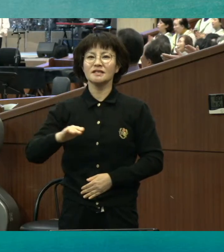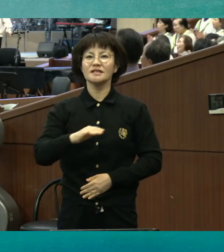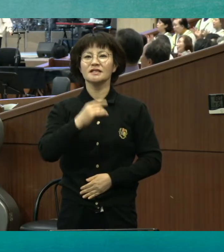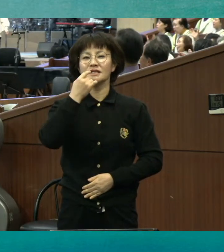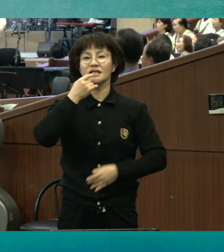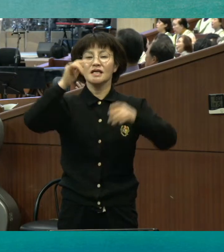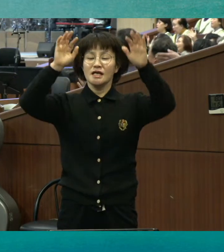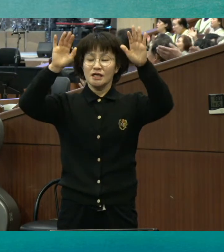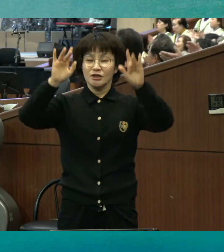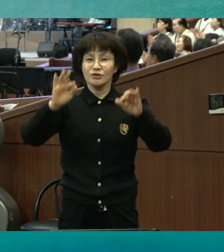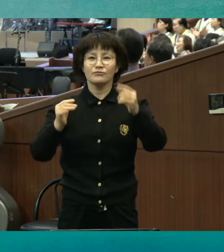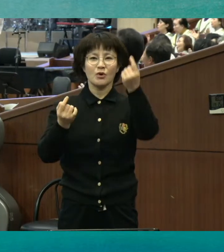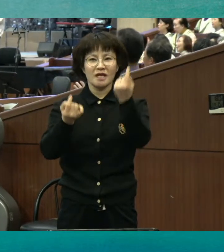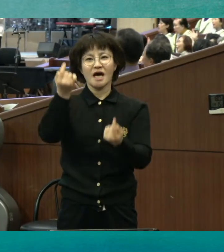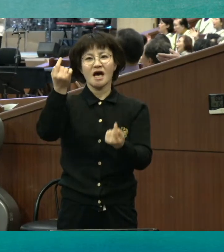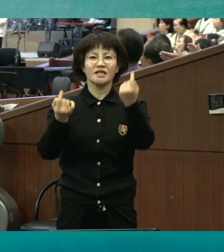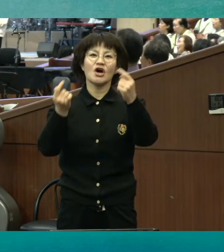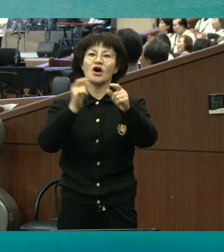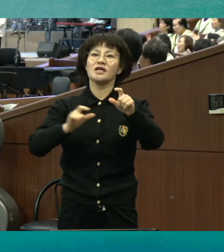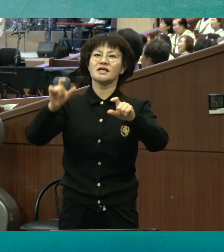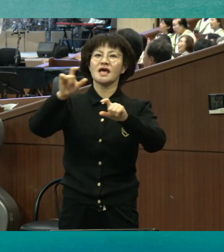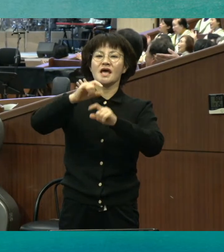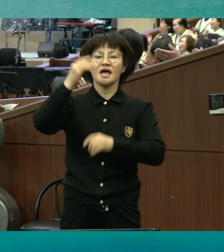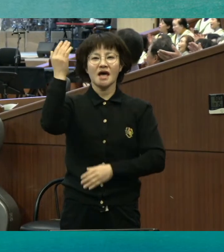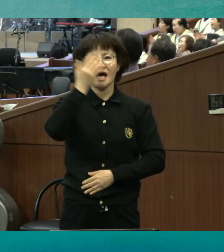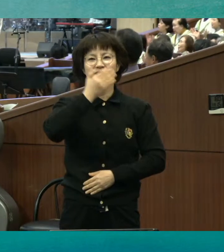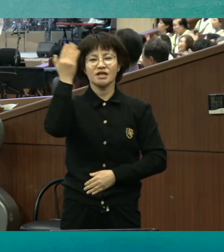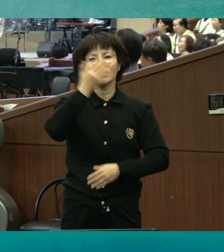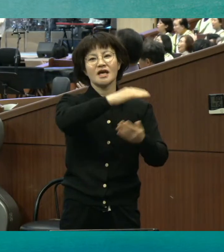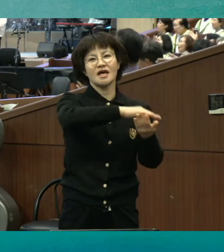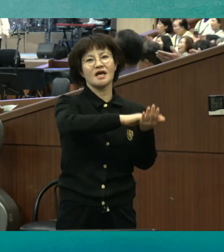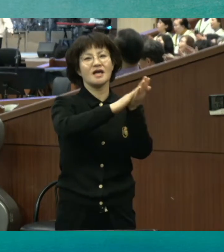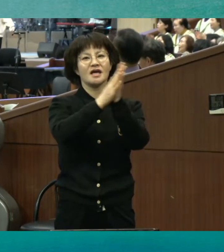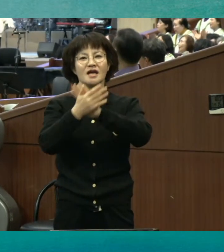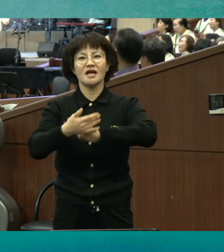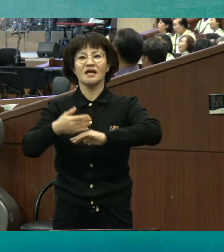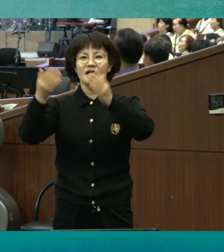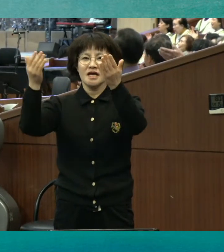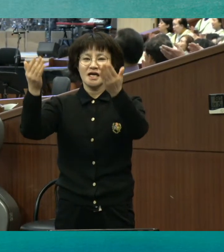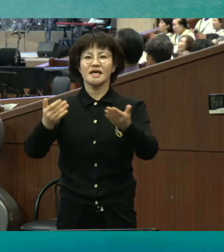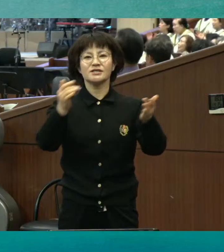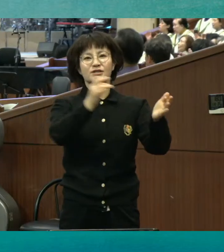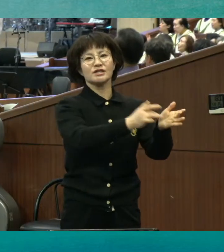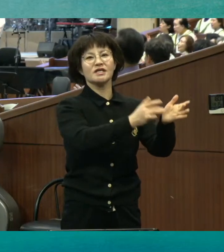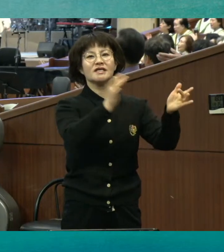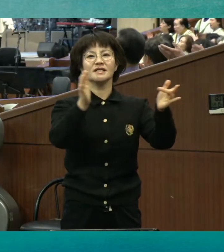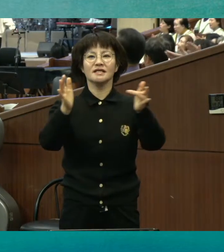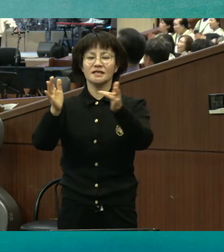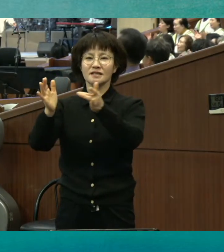우리를 눈보다 너희게 예수는 우리를